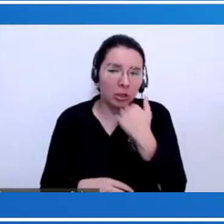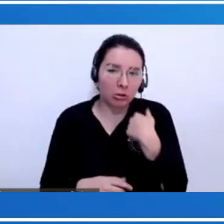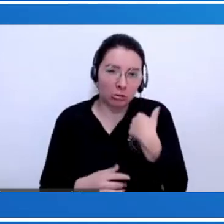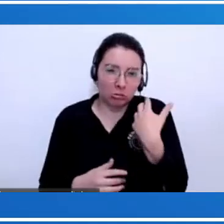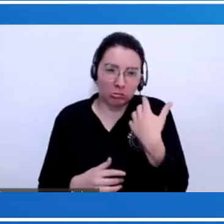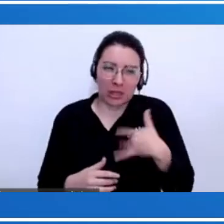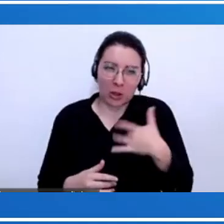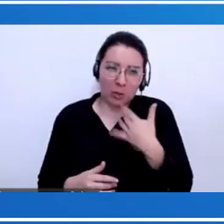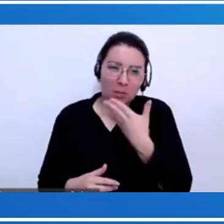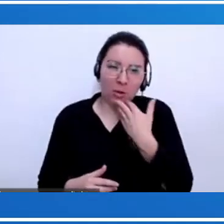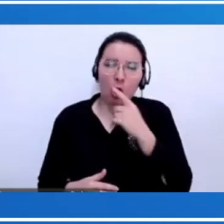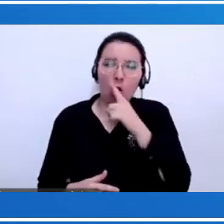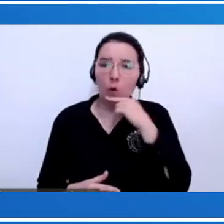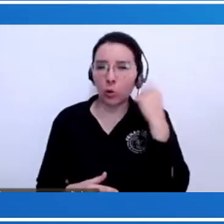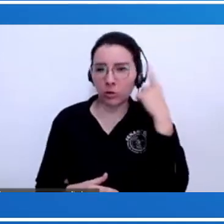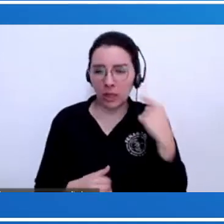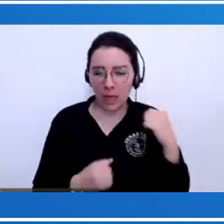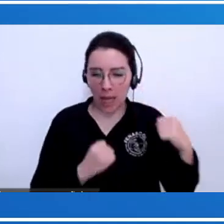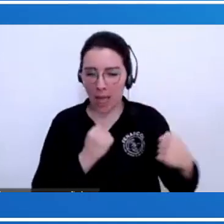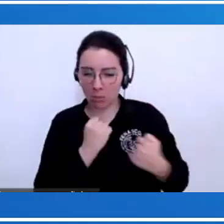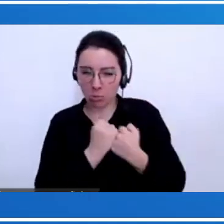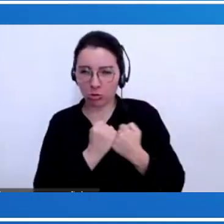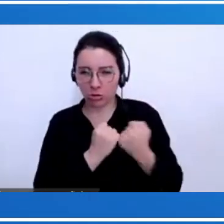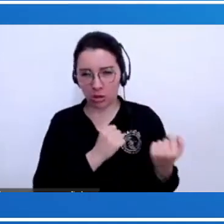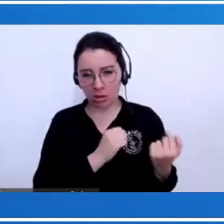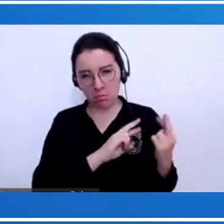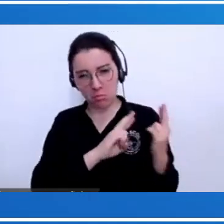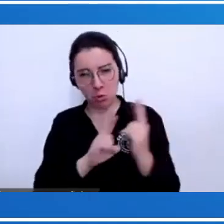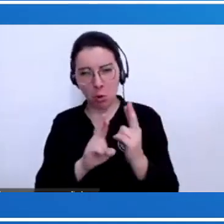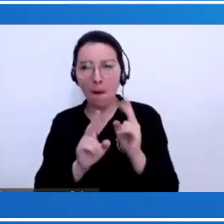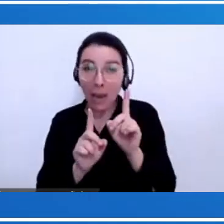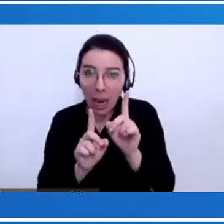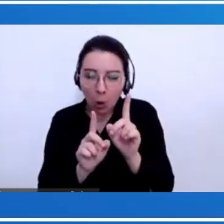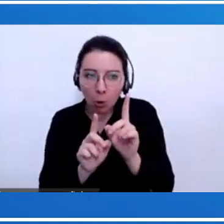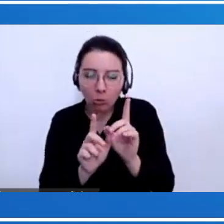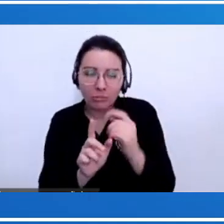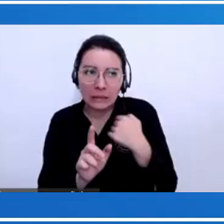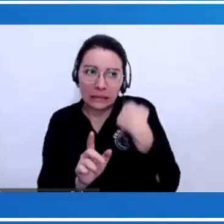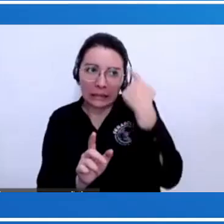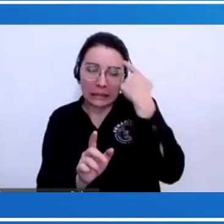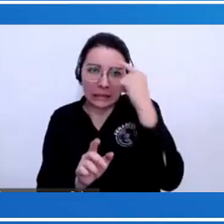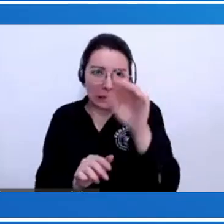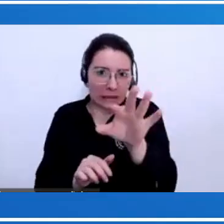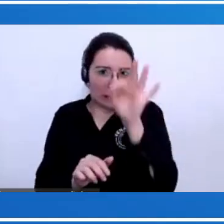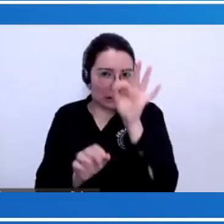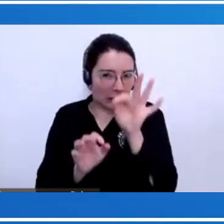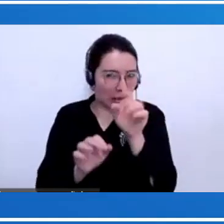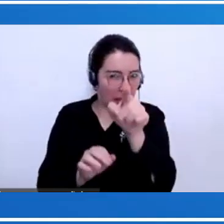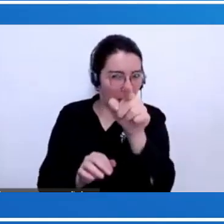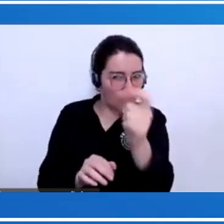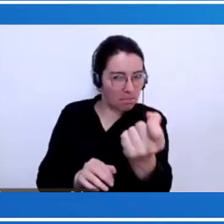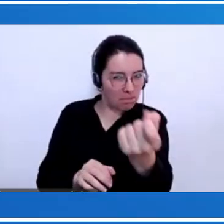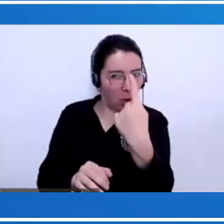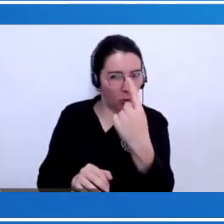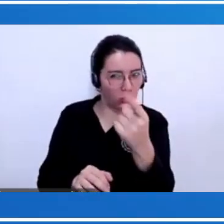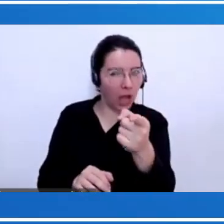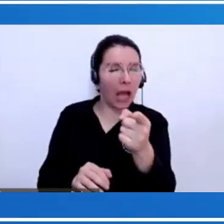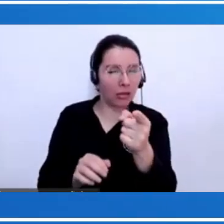apoyara, pero además importante algo que quiero destacar de la inquietud que